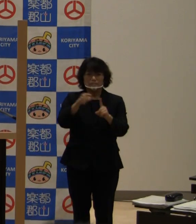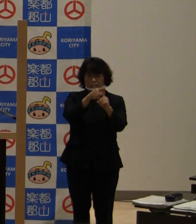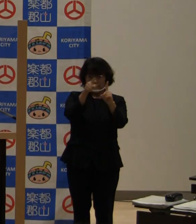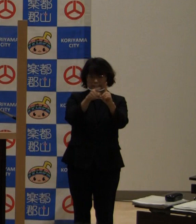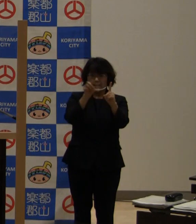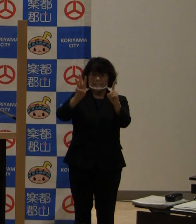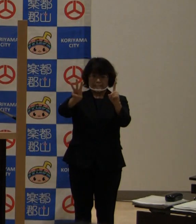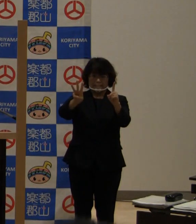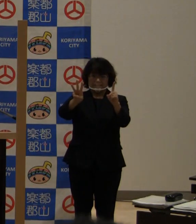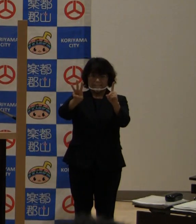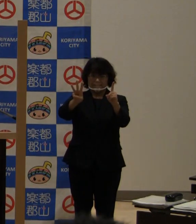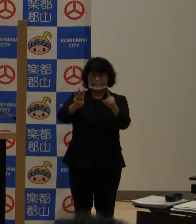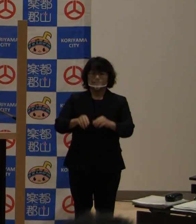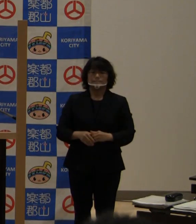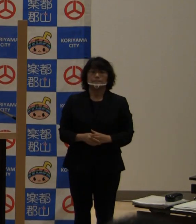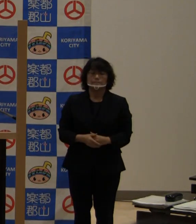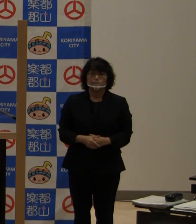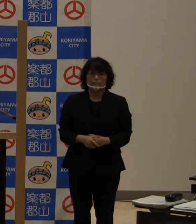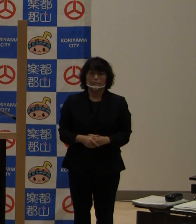お開きいただきたいと思います。